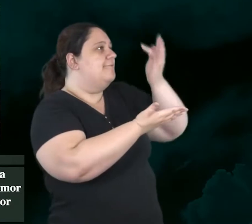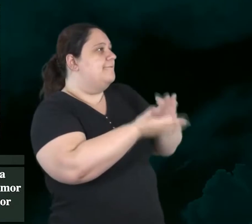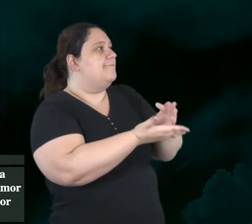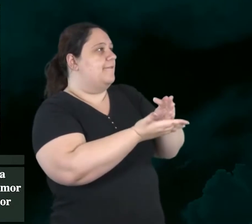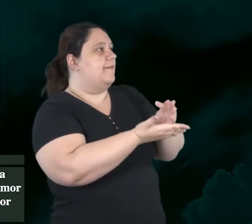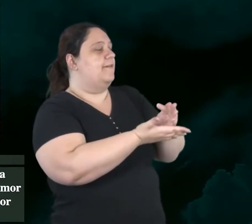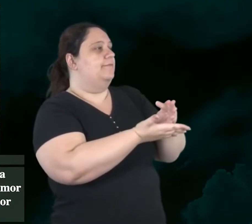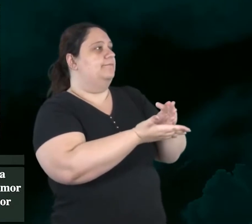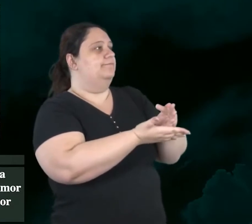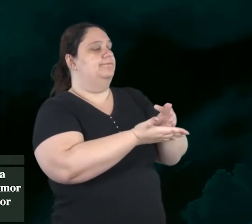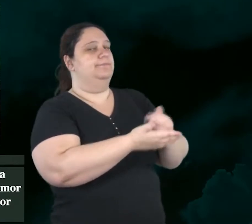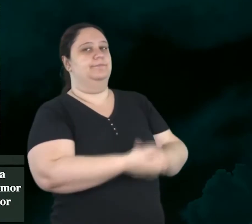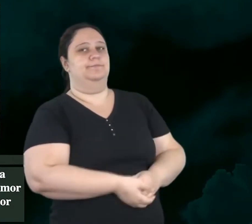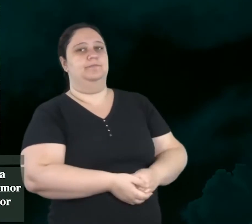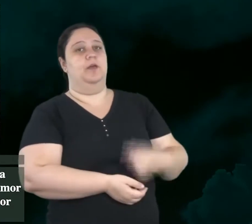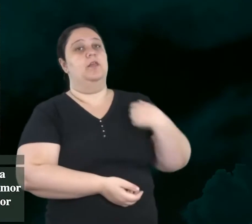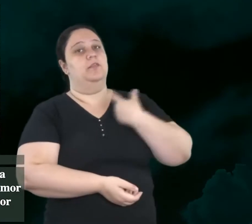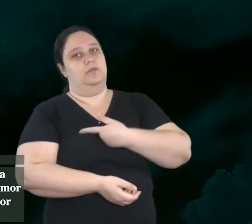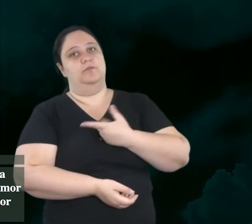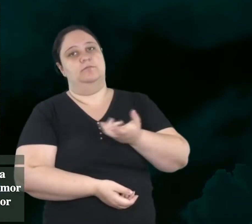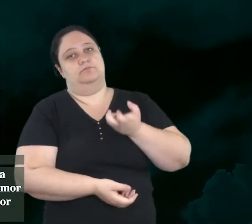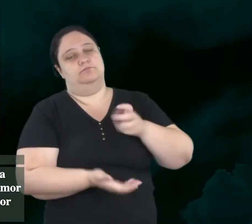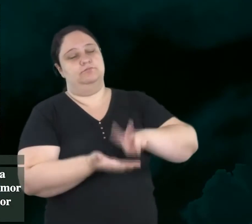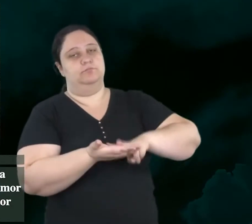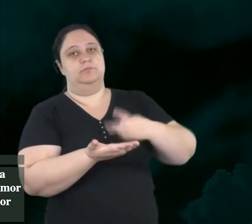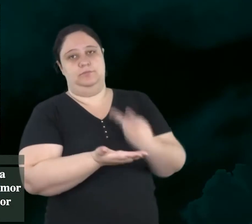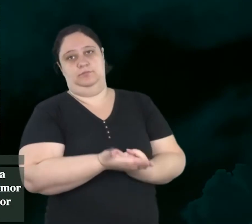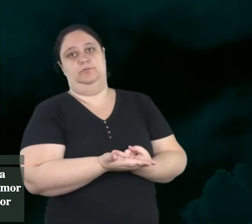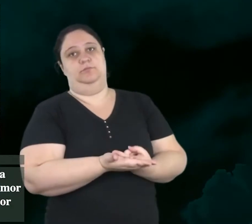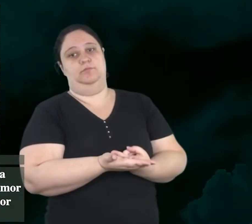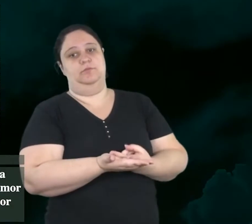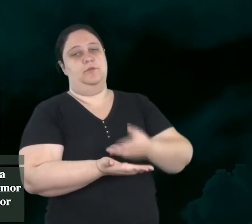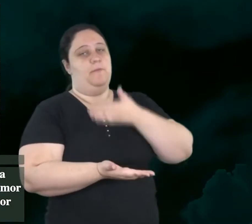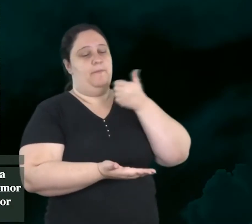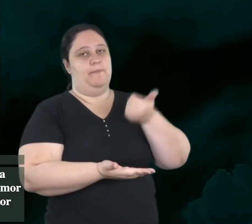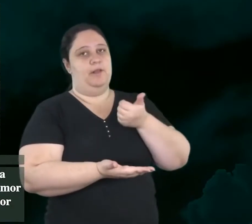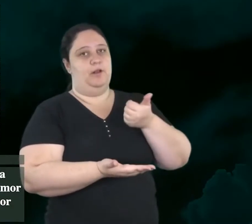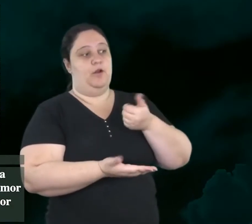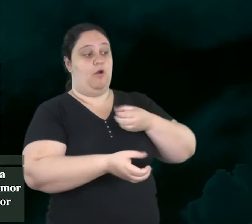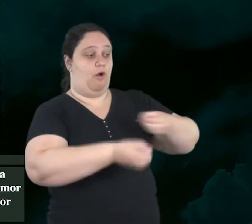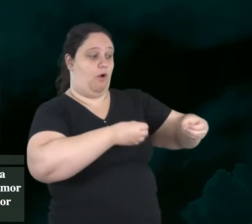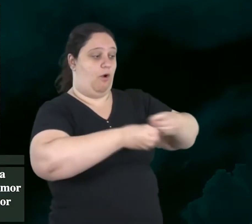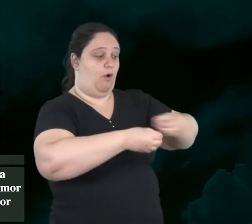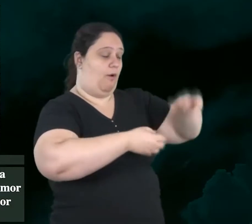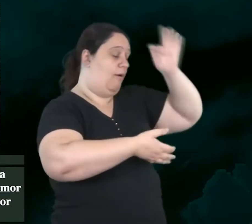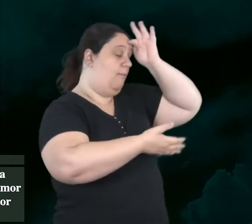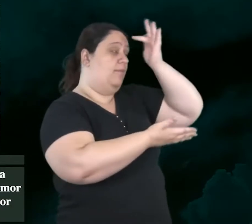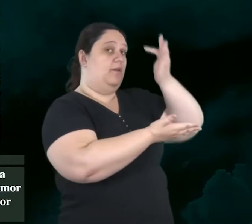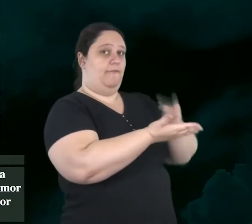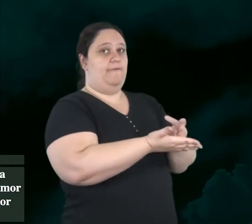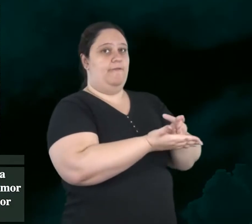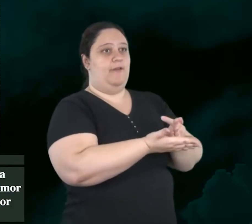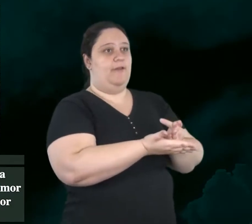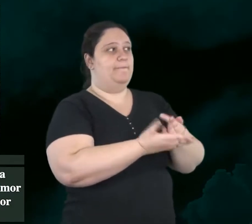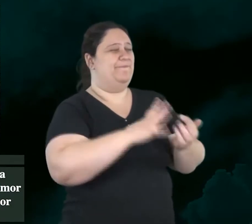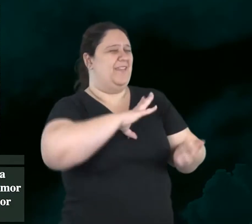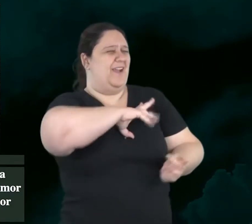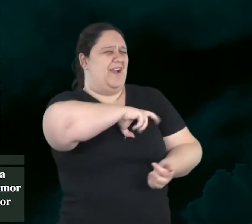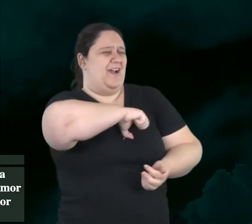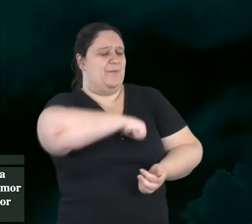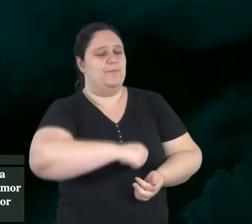Nós preferimos da obra de fé, né? Da abnegação do vosso amor,